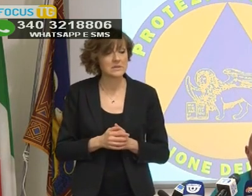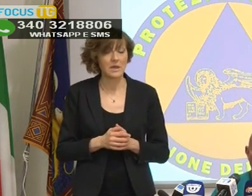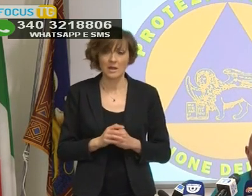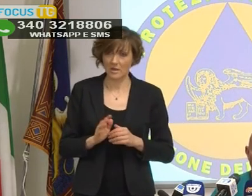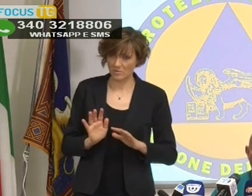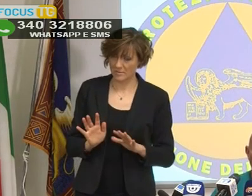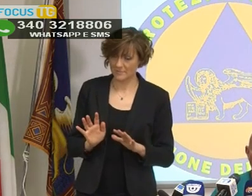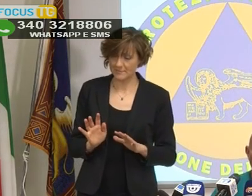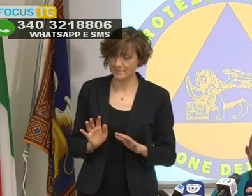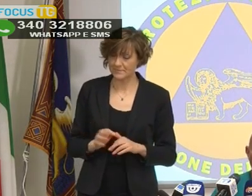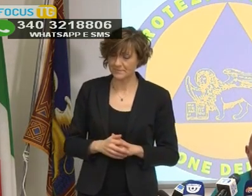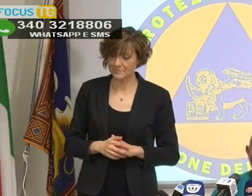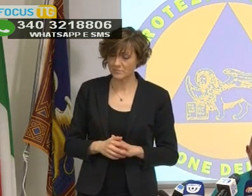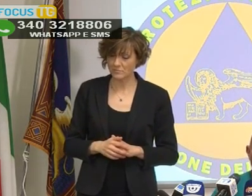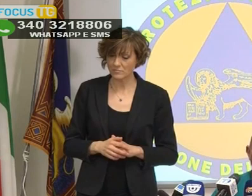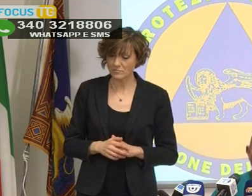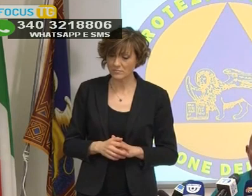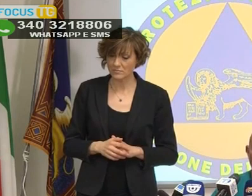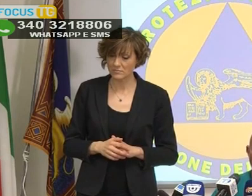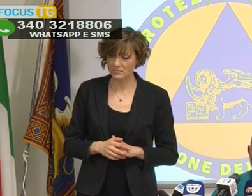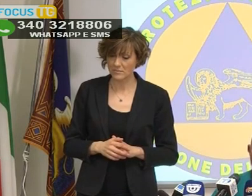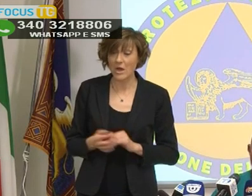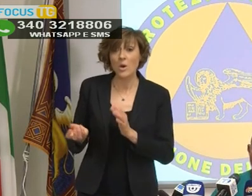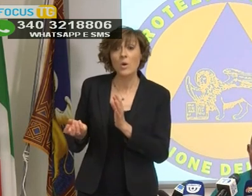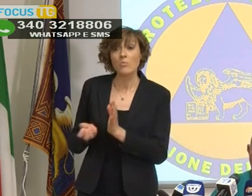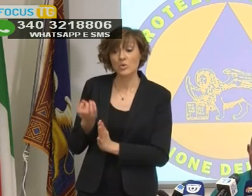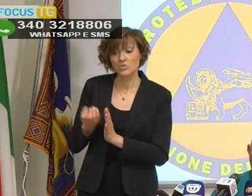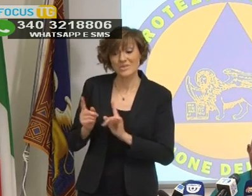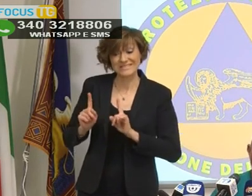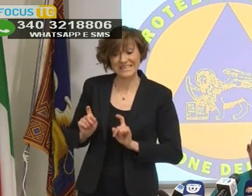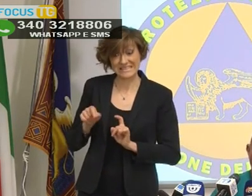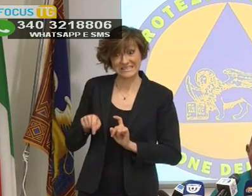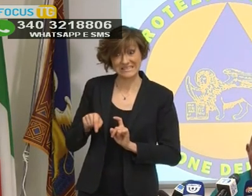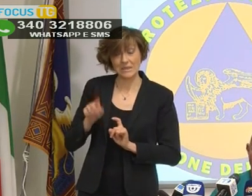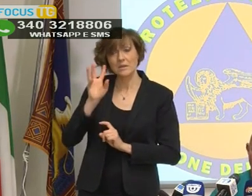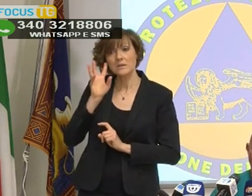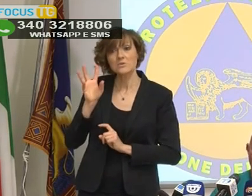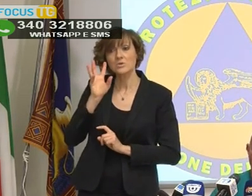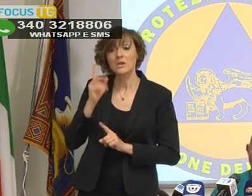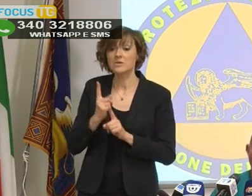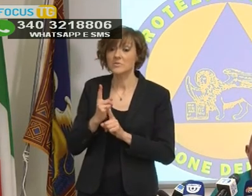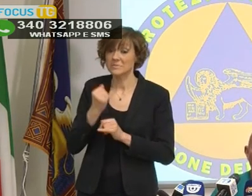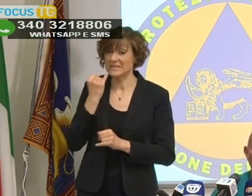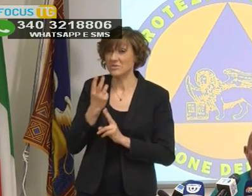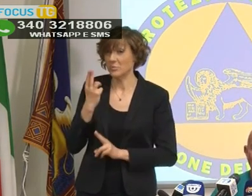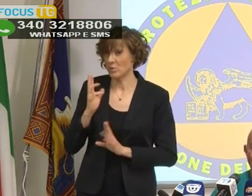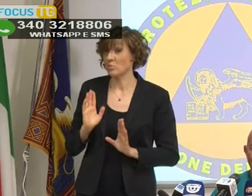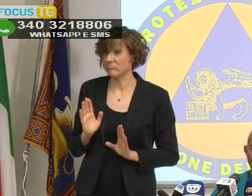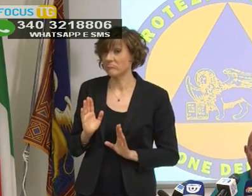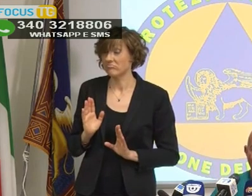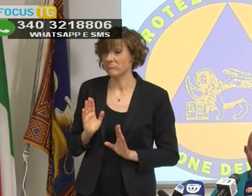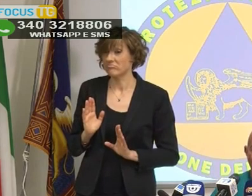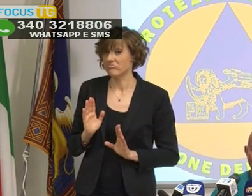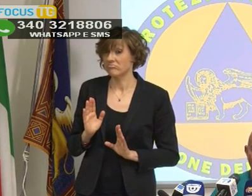guardi, per quanto riguarda la produzione di questo test, in teoria dovrebbe essere più semplice. La